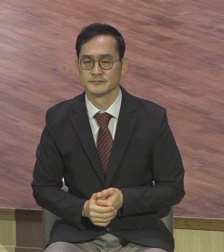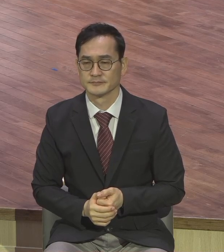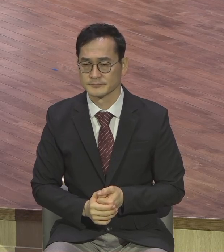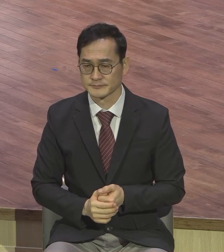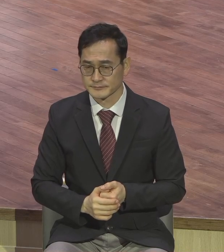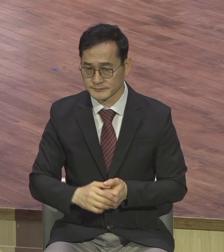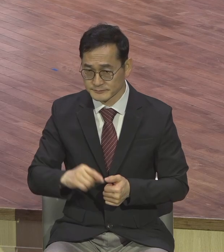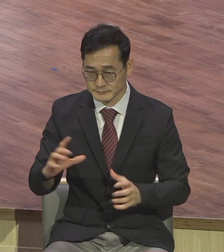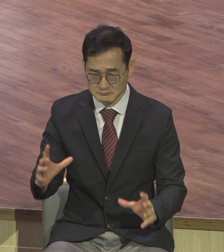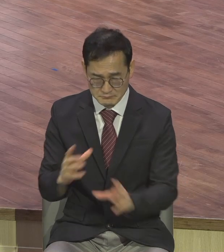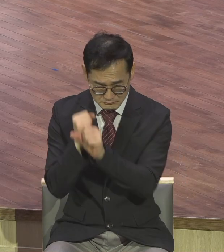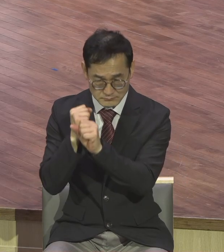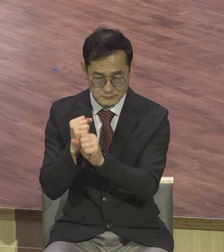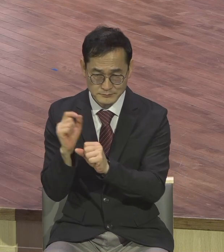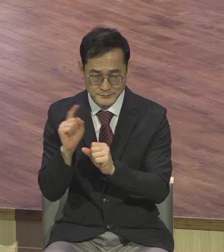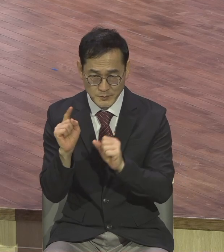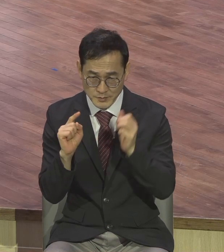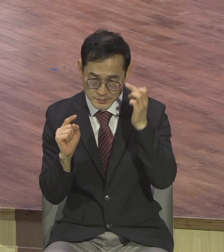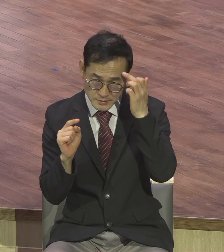한마디로